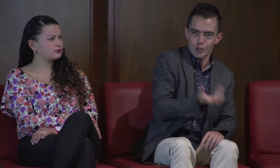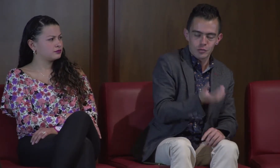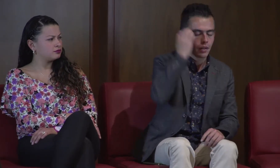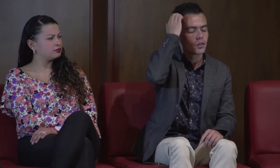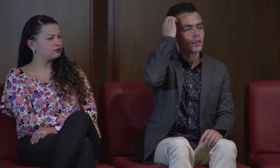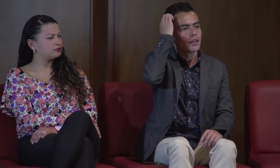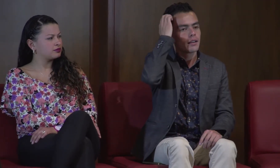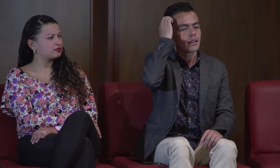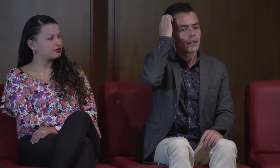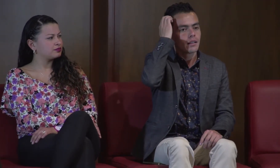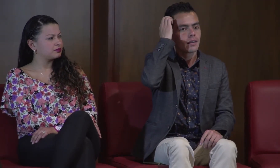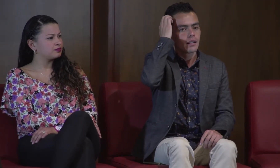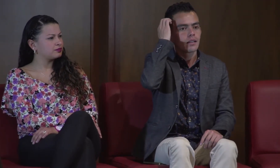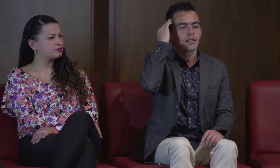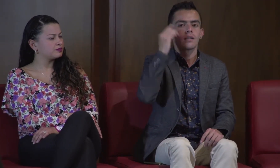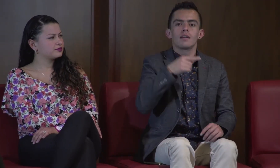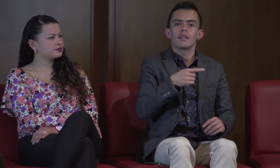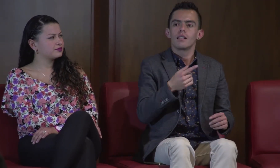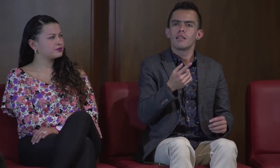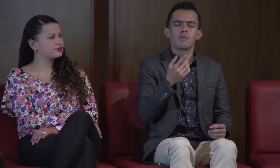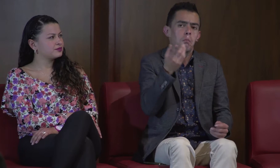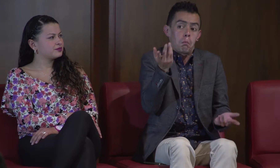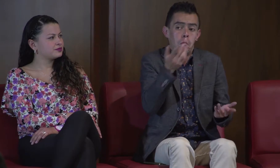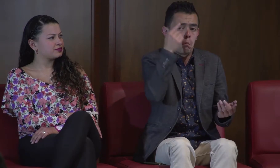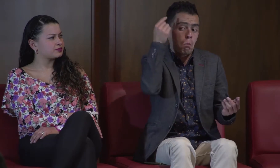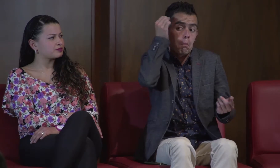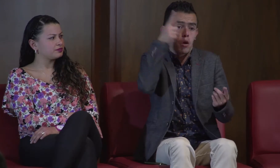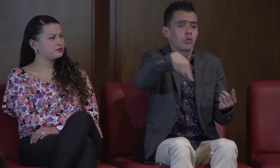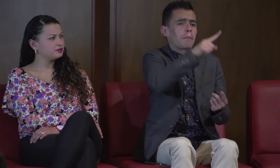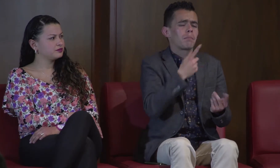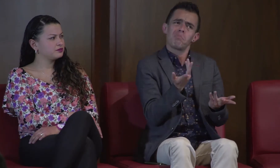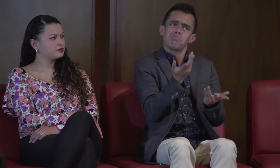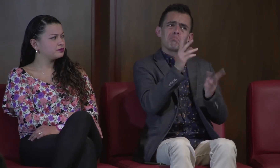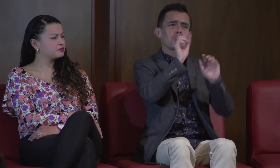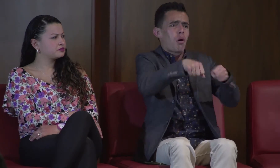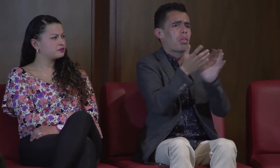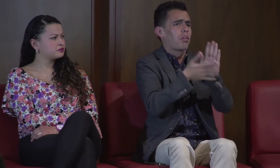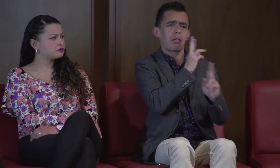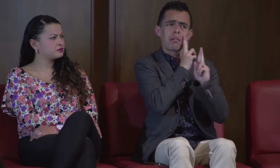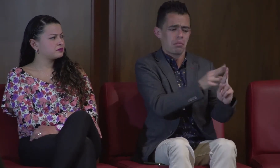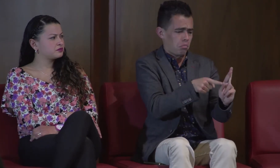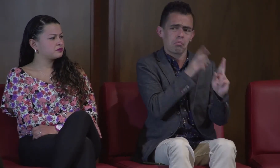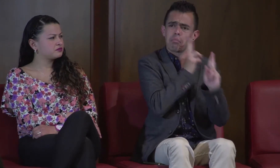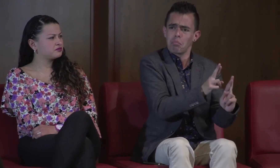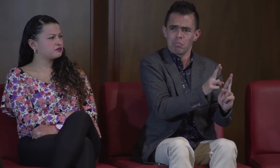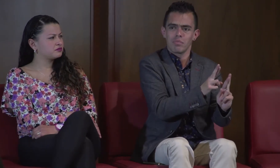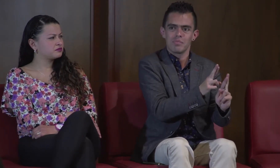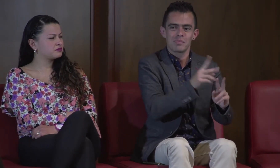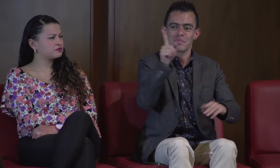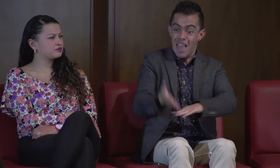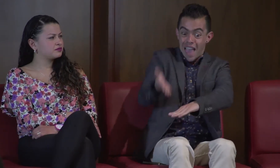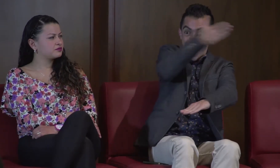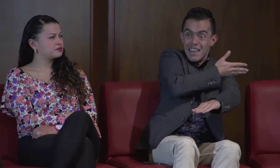seña aislada como la seña que utilizamos para diplomacia o para reconocimiento histórico, podríamos decir, pero es que